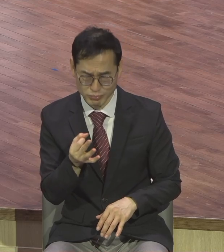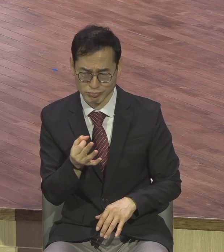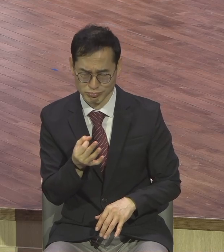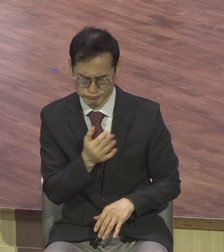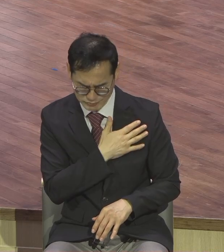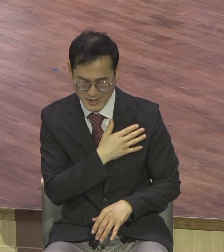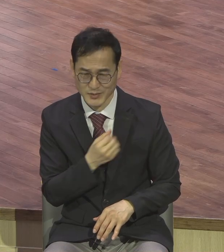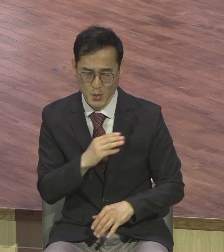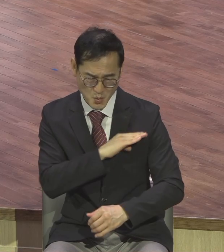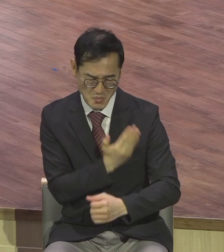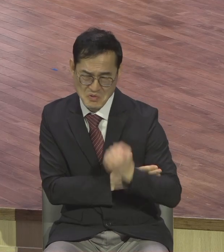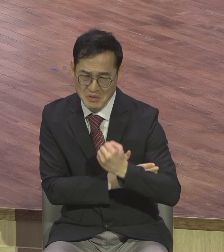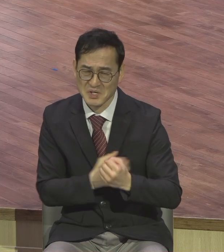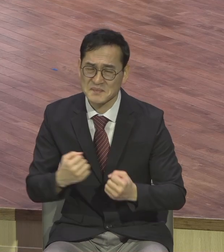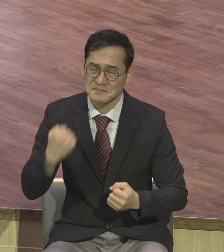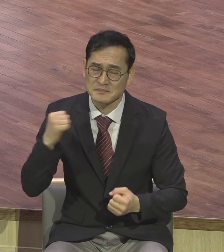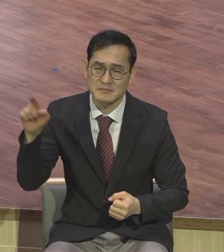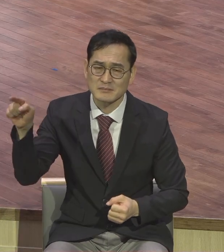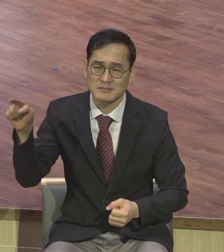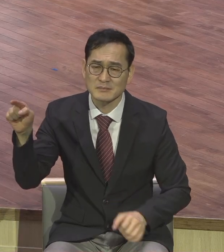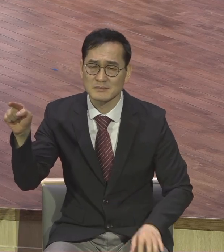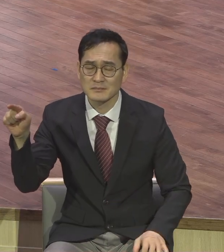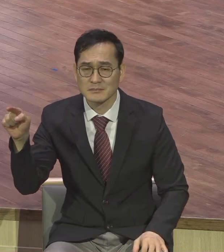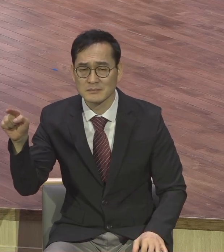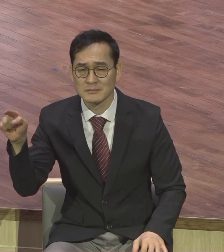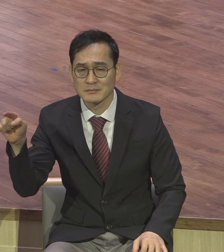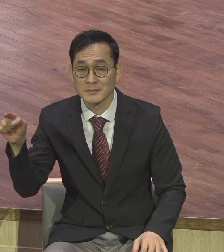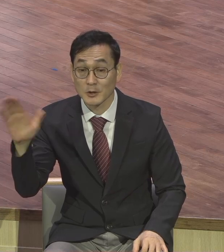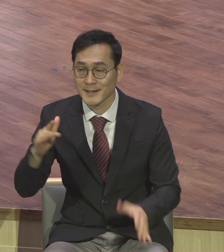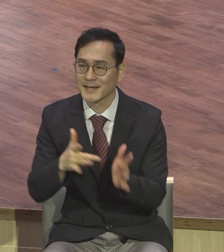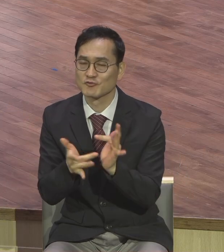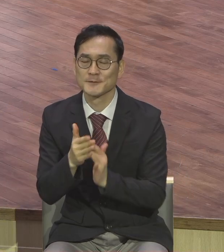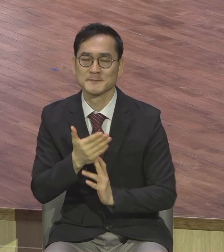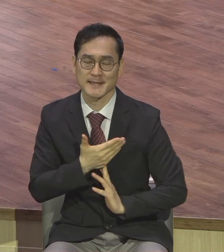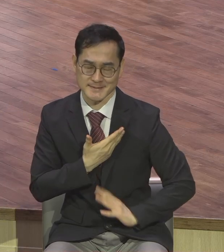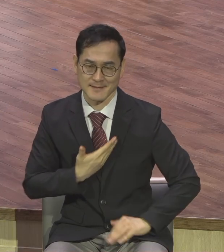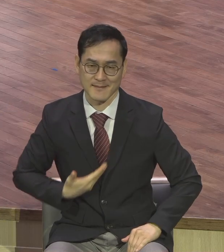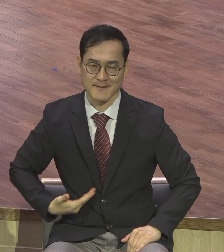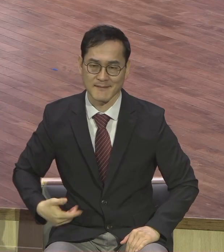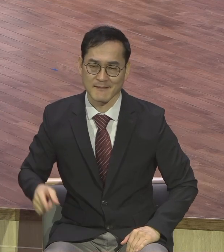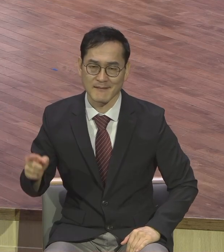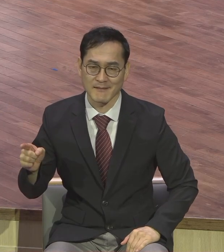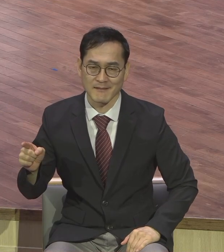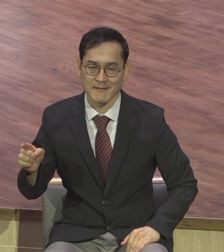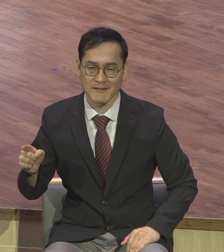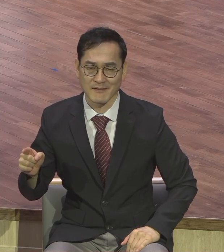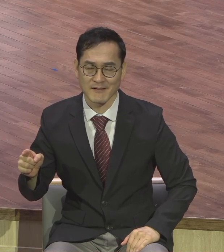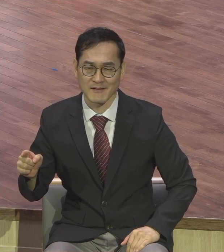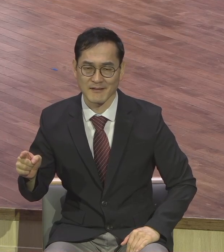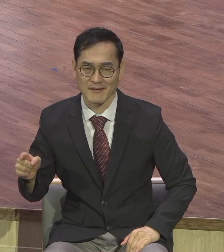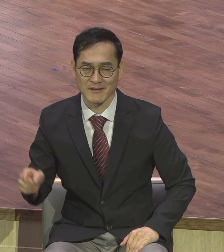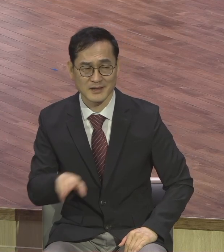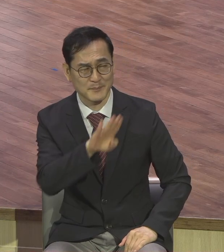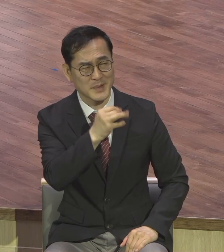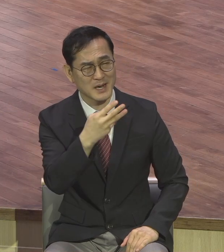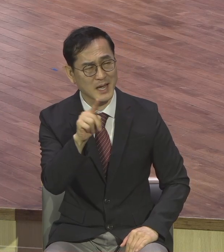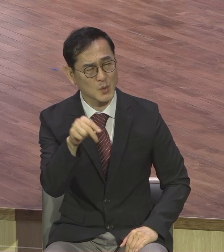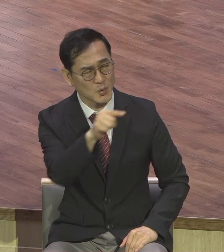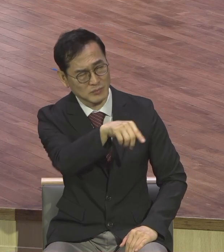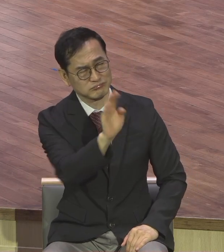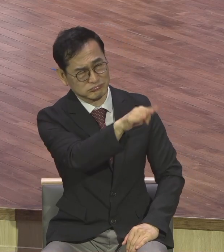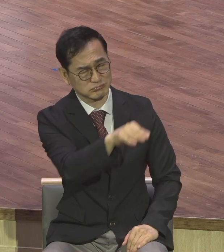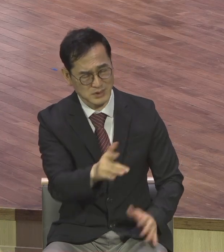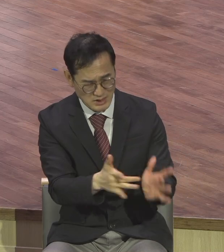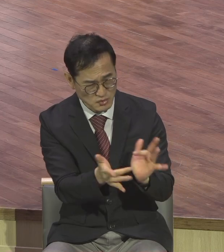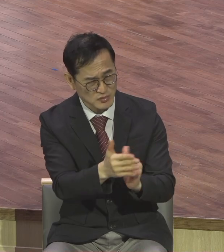이런 그가 본문에서 어떤 행동을 합니까? 빌라도에게 가서 담대하게